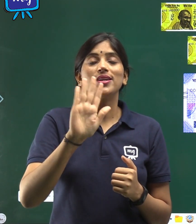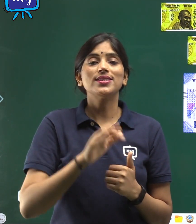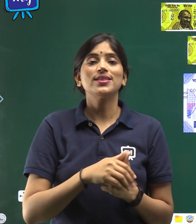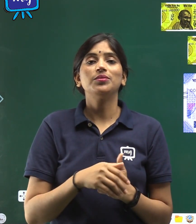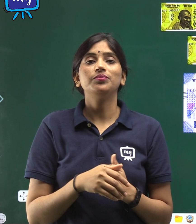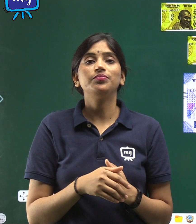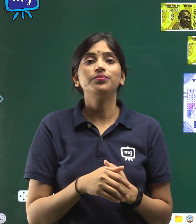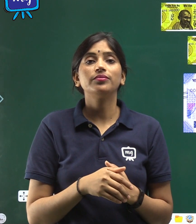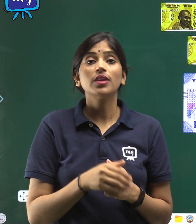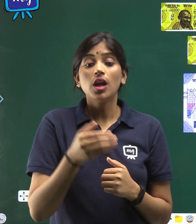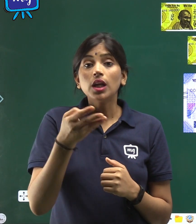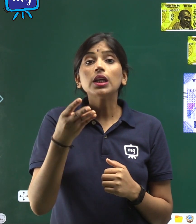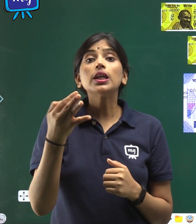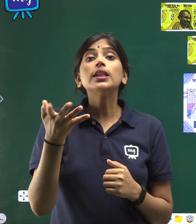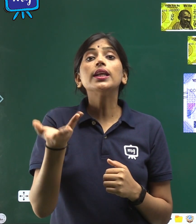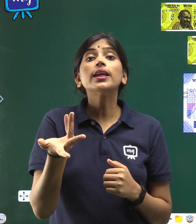5। कितने के?